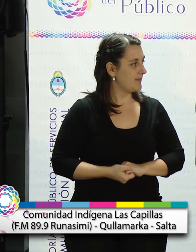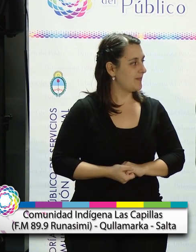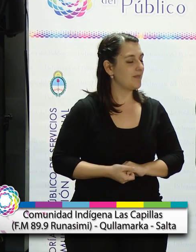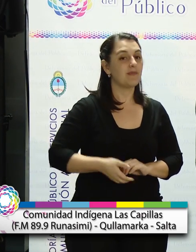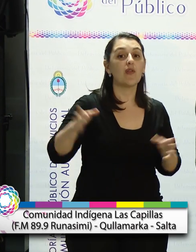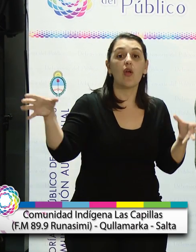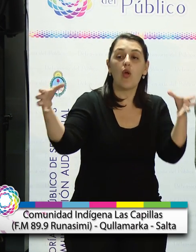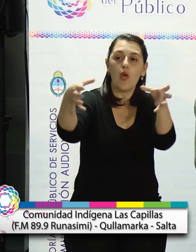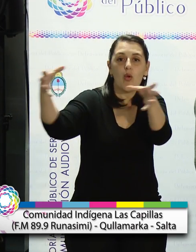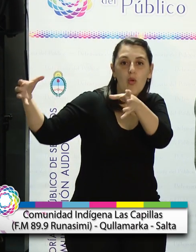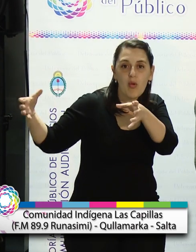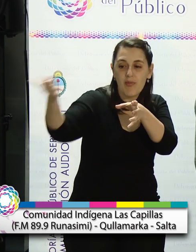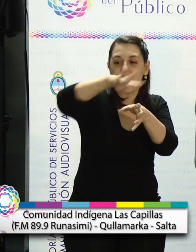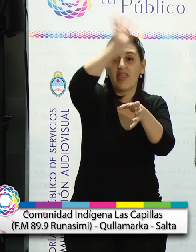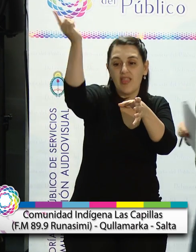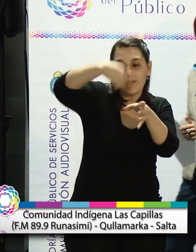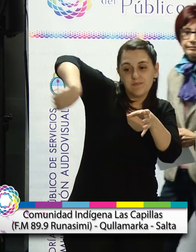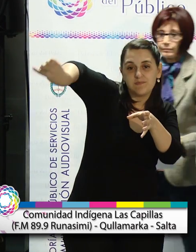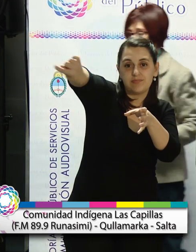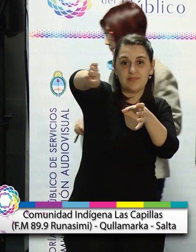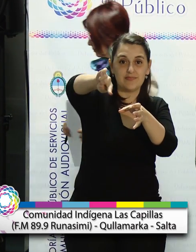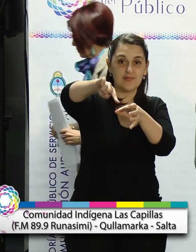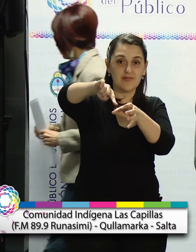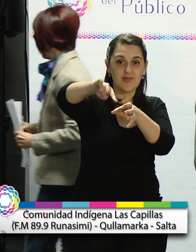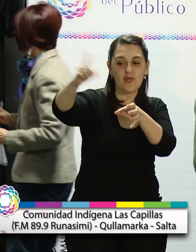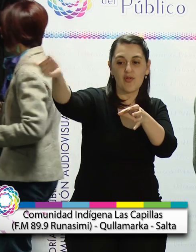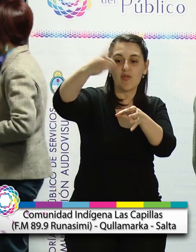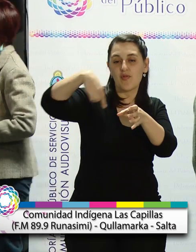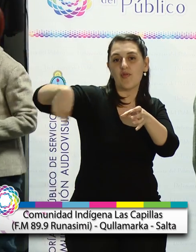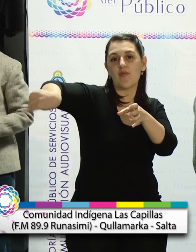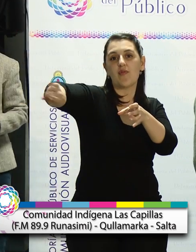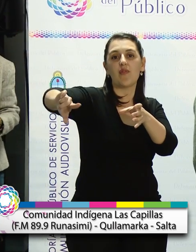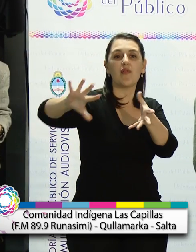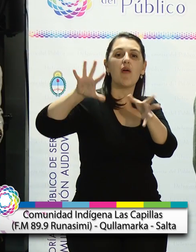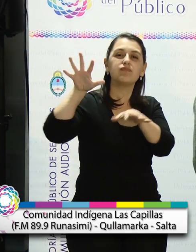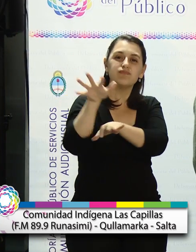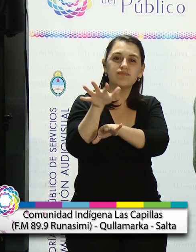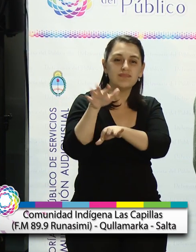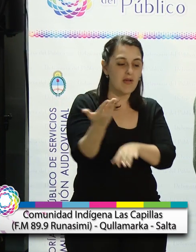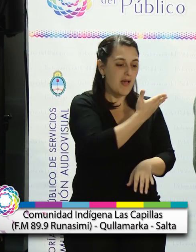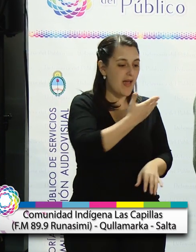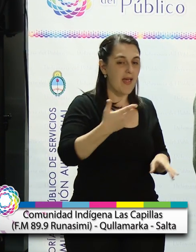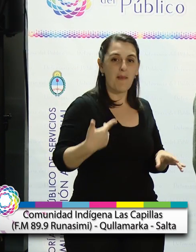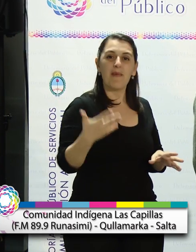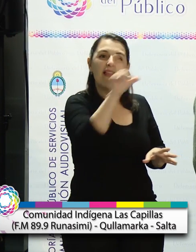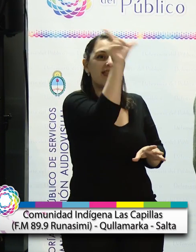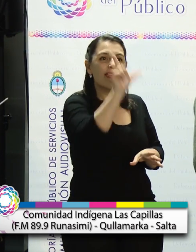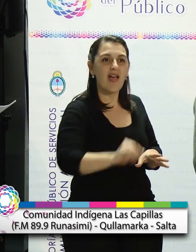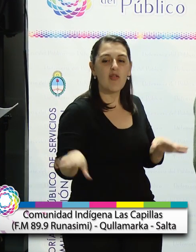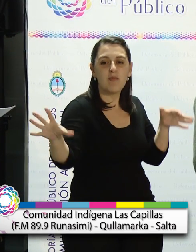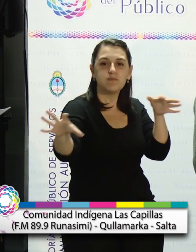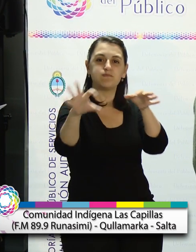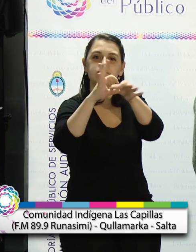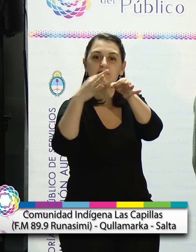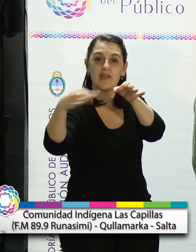Las comunidades y pueblos indígenas somos reconocidos como preexistentes al Estado argentino con la reforma de